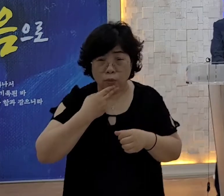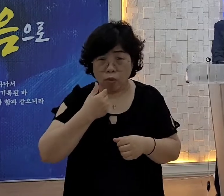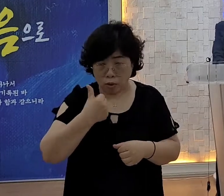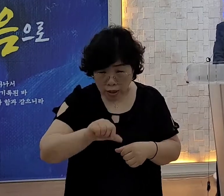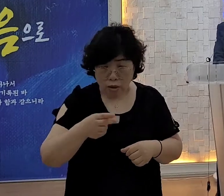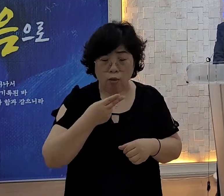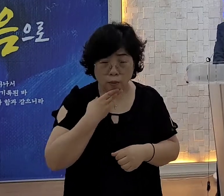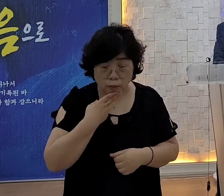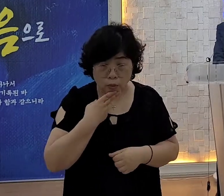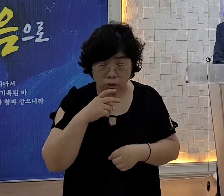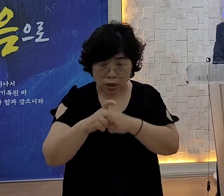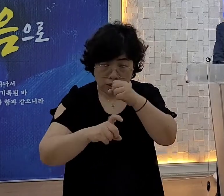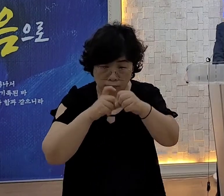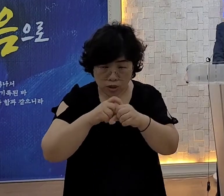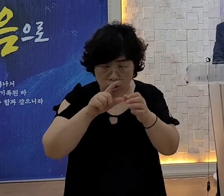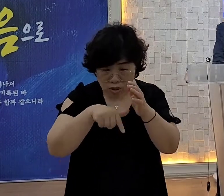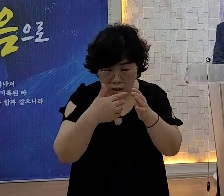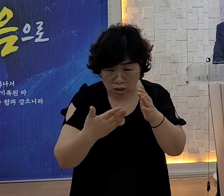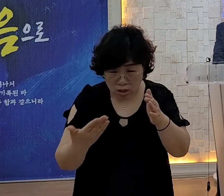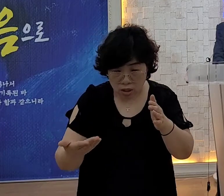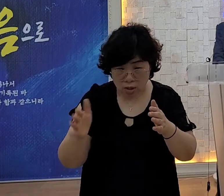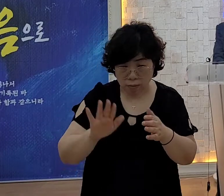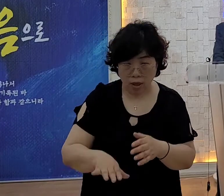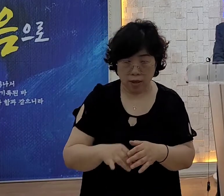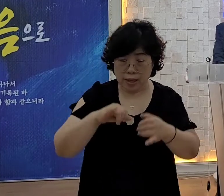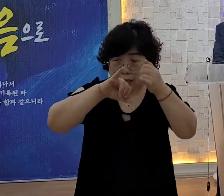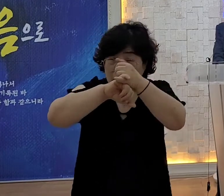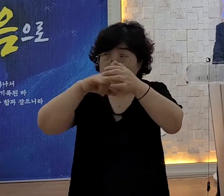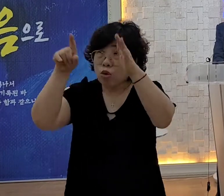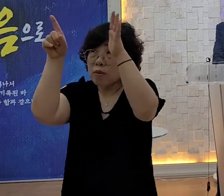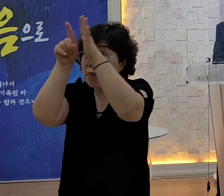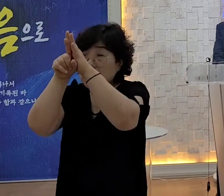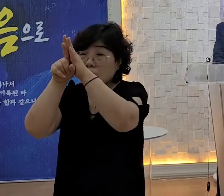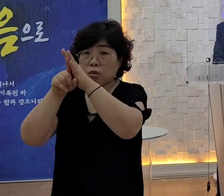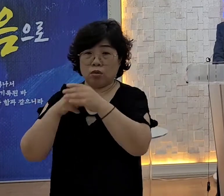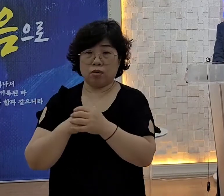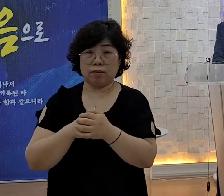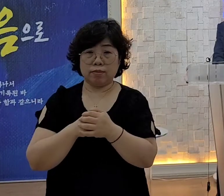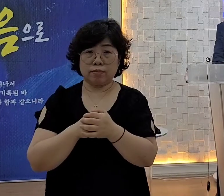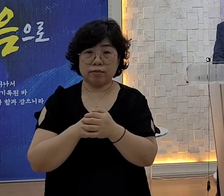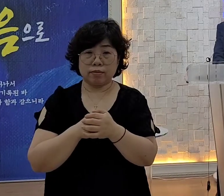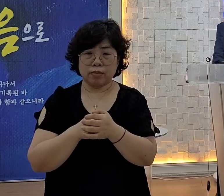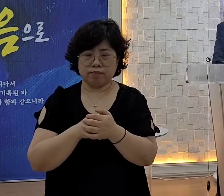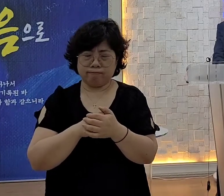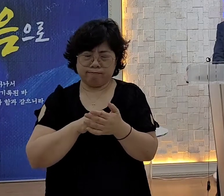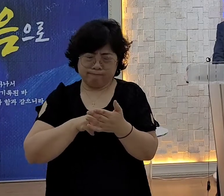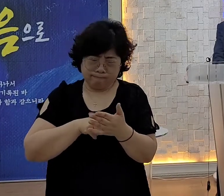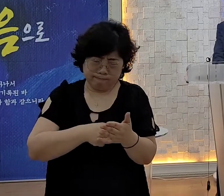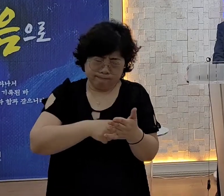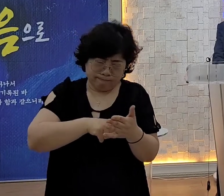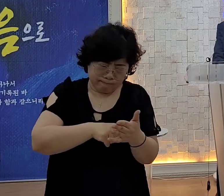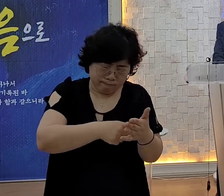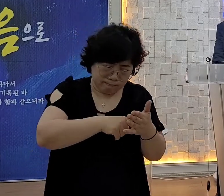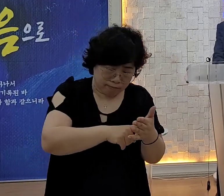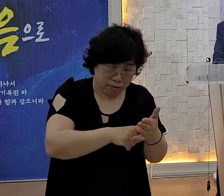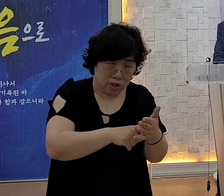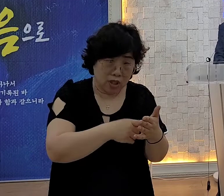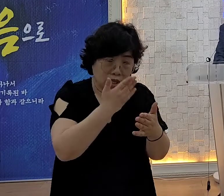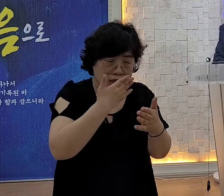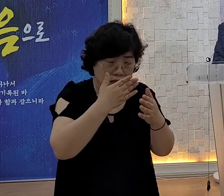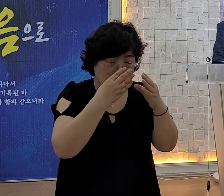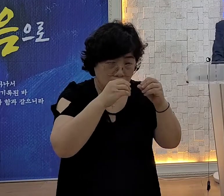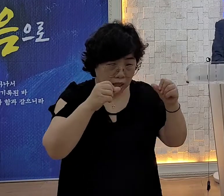아무것도 주어진 게 없지만 하나님의 약속을 믿고 그럼에도 불구하고 묵묵히 가나안